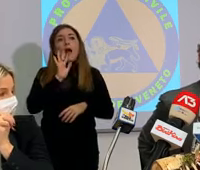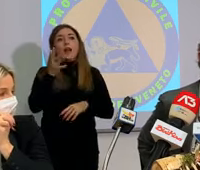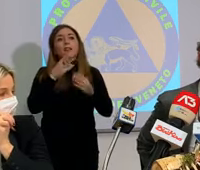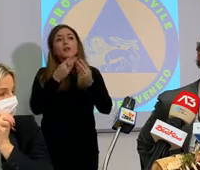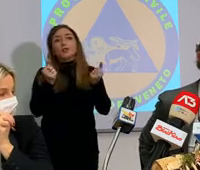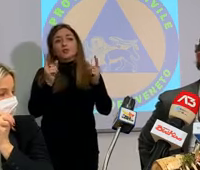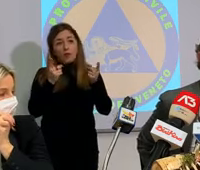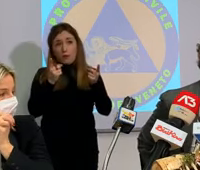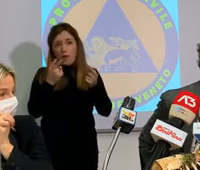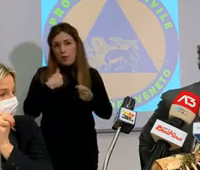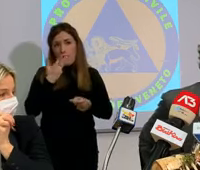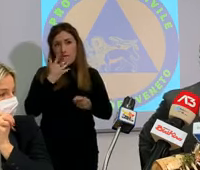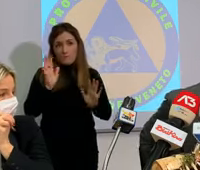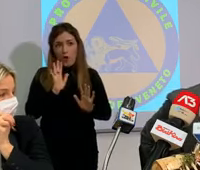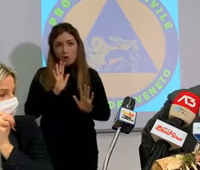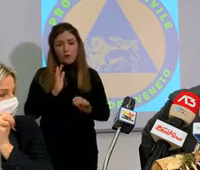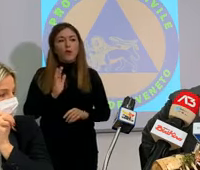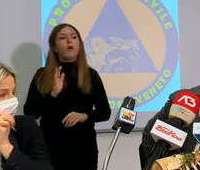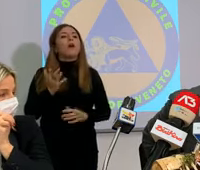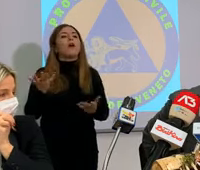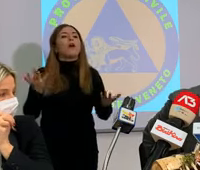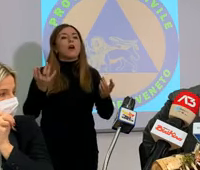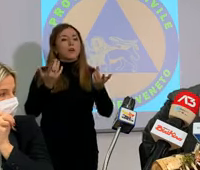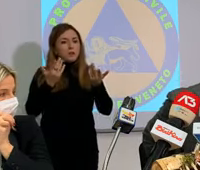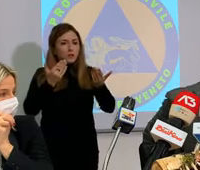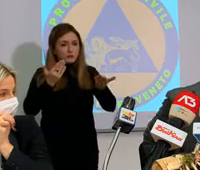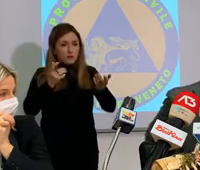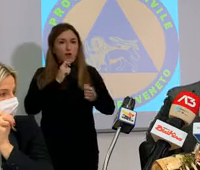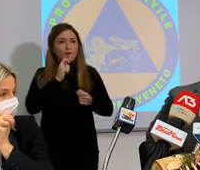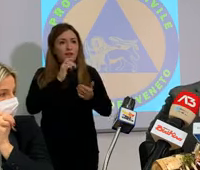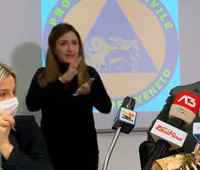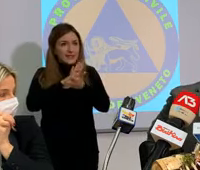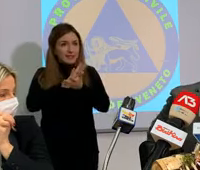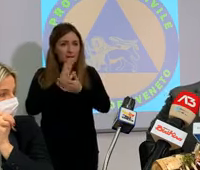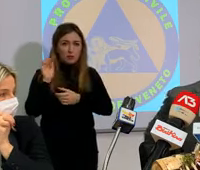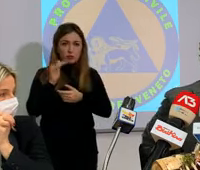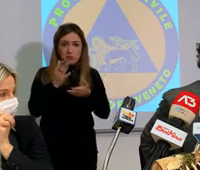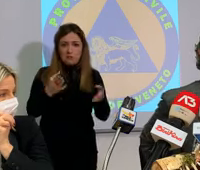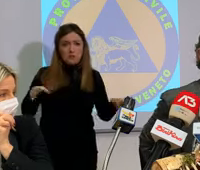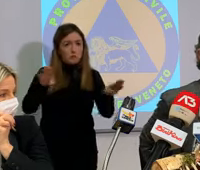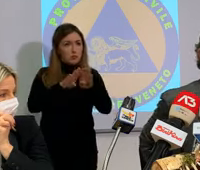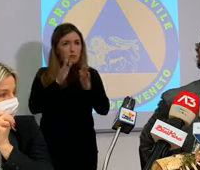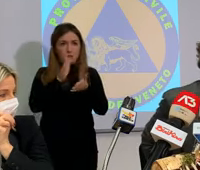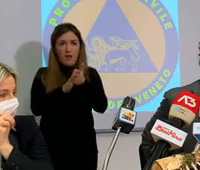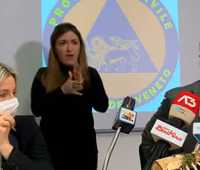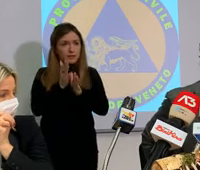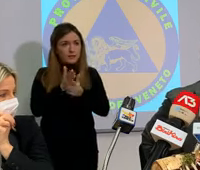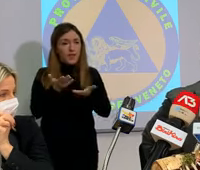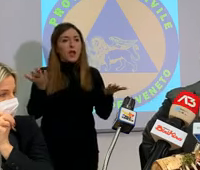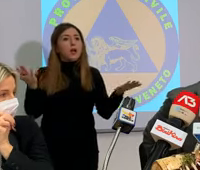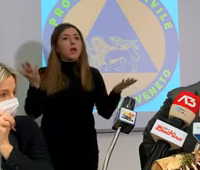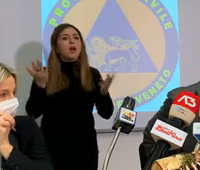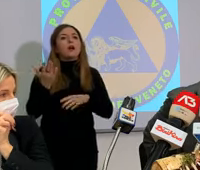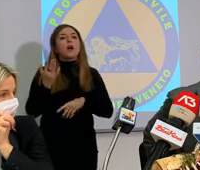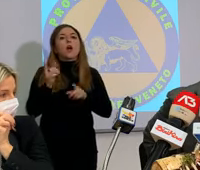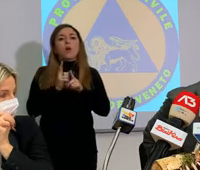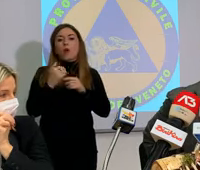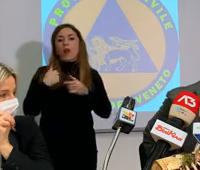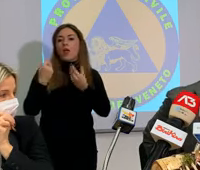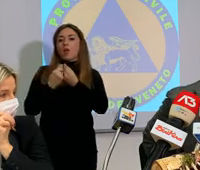fare chiudiamo la conferenza stampa di ogni giorno facciamo un comunicato come fanno miei